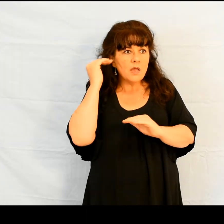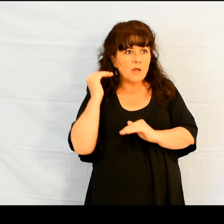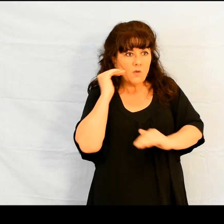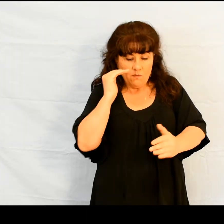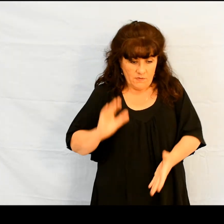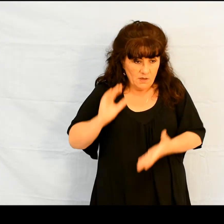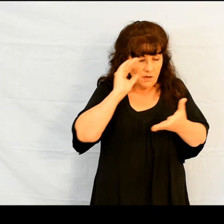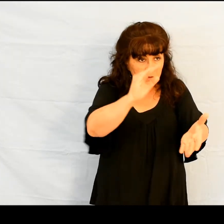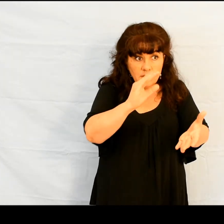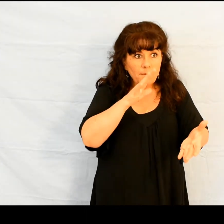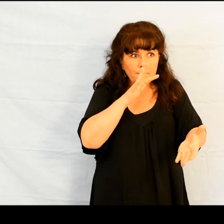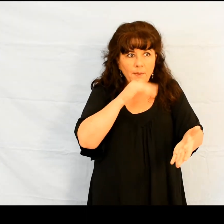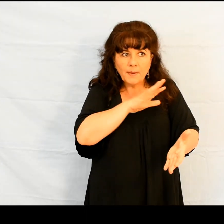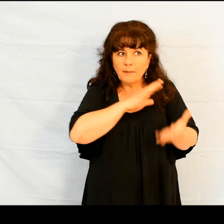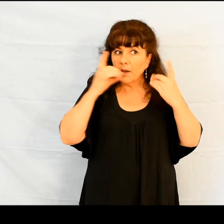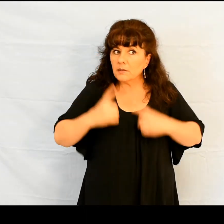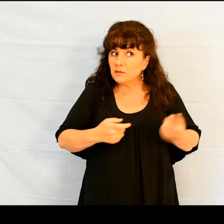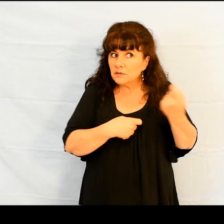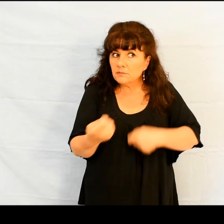revient, qui vous le donnera ?